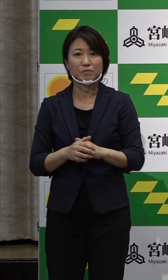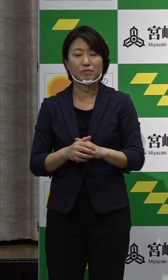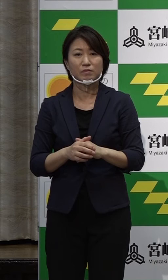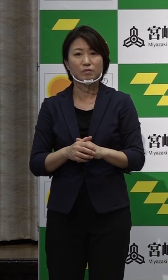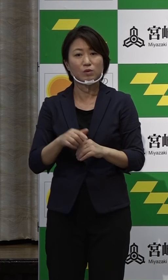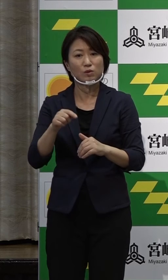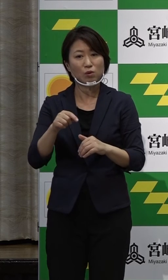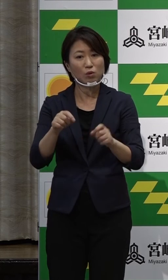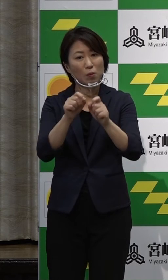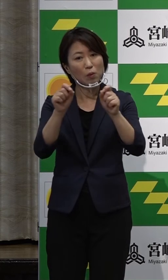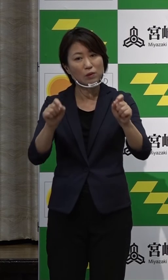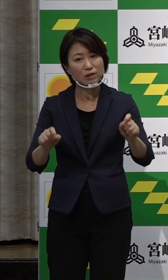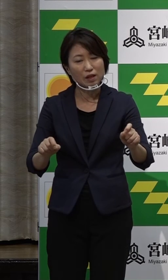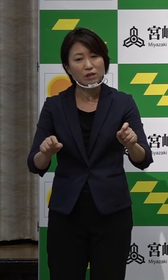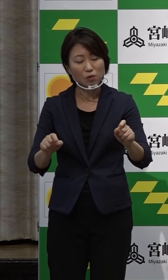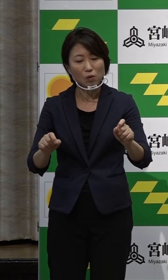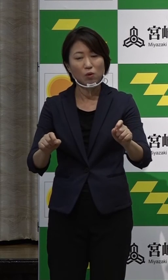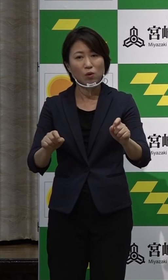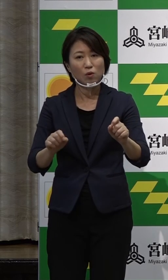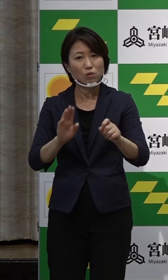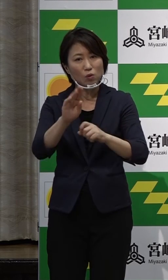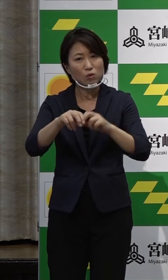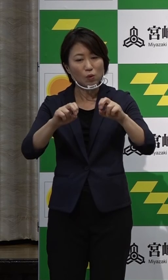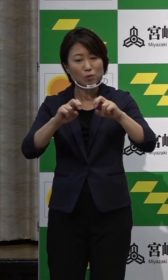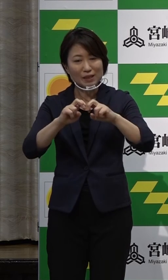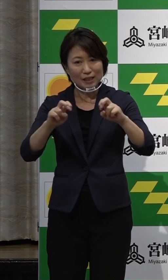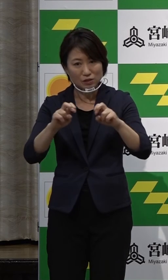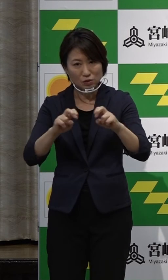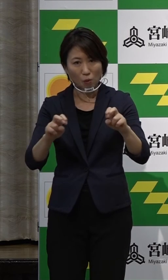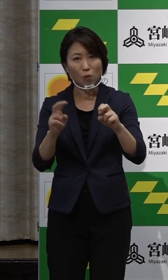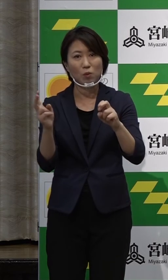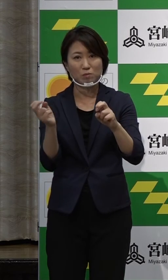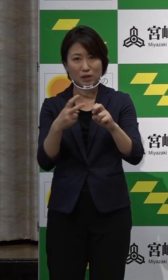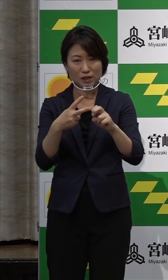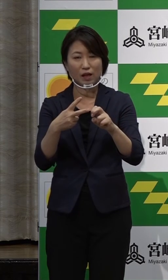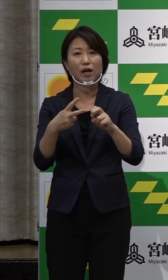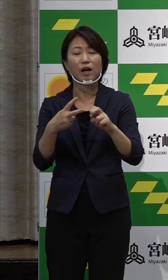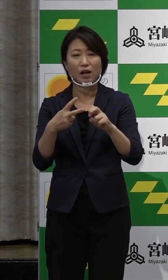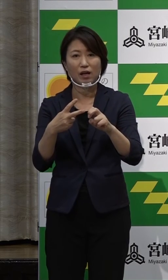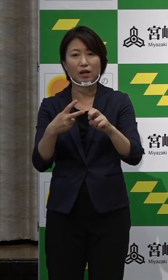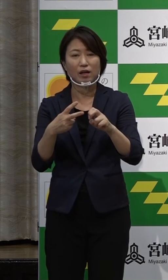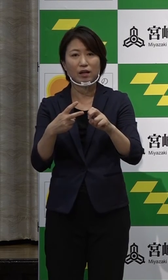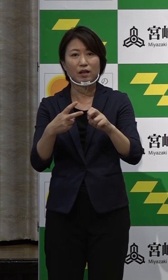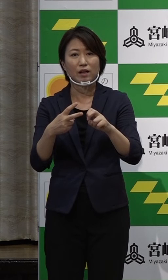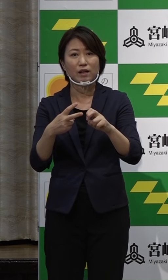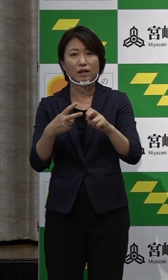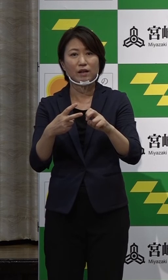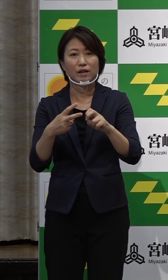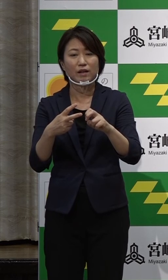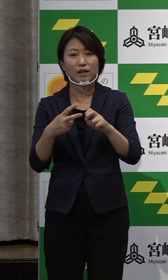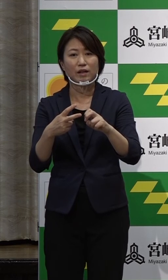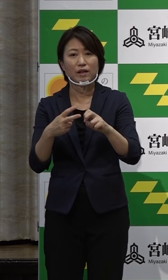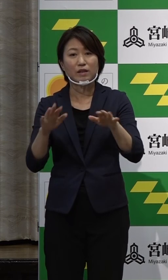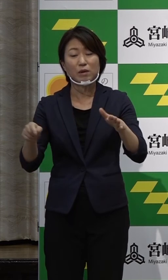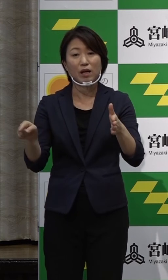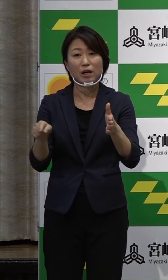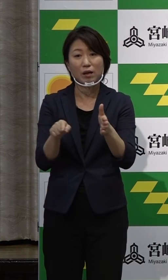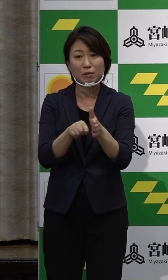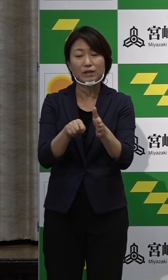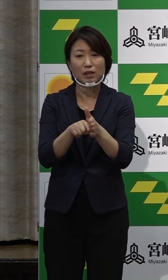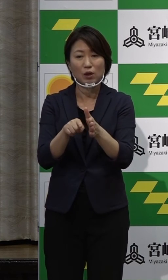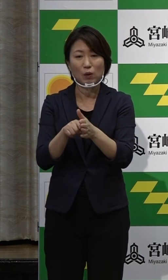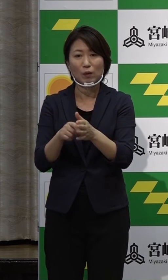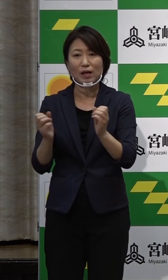事案を検証するなりですね、 はい、 あと今まではニュータバルの周辺自治